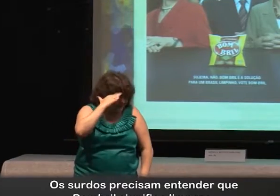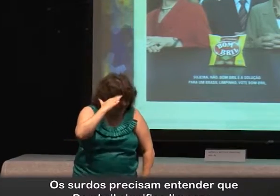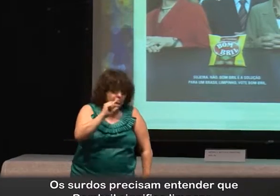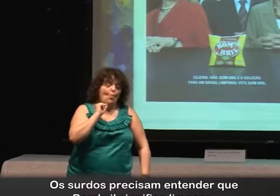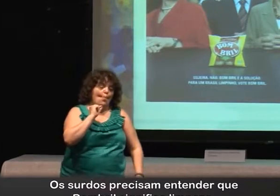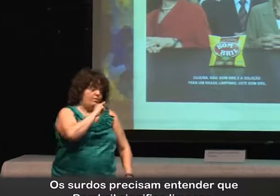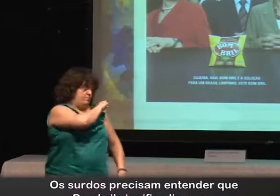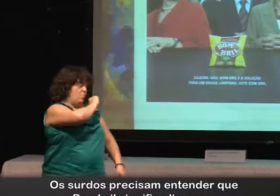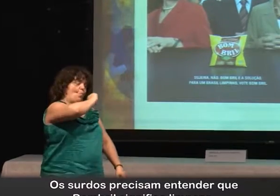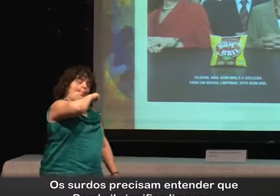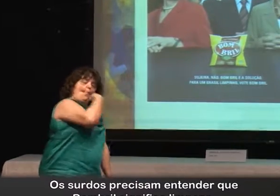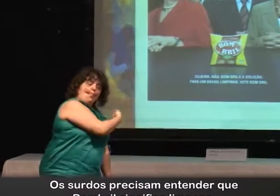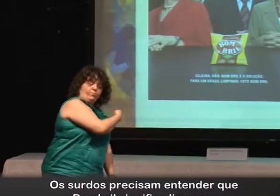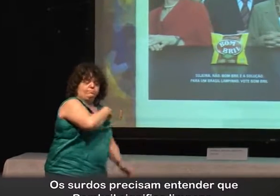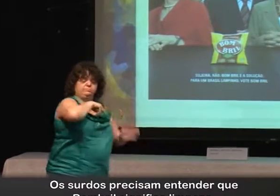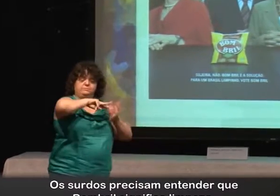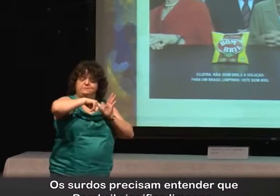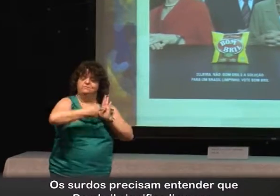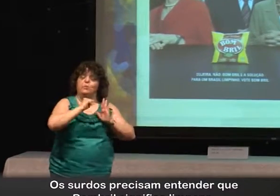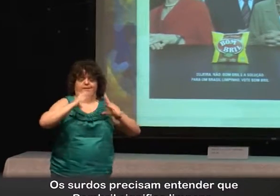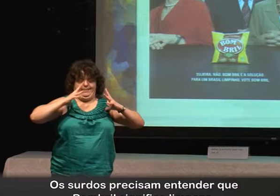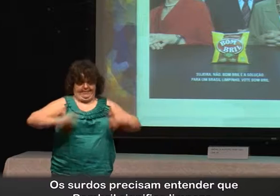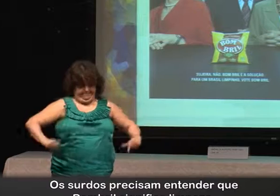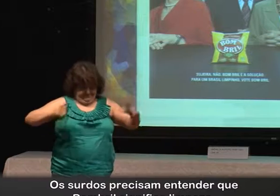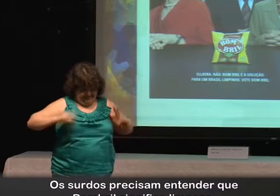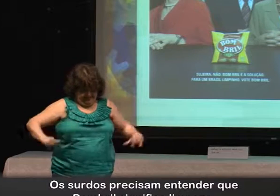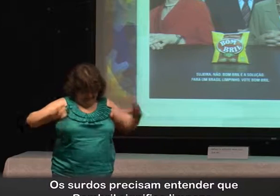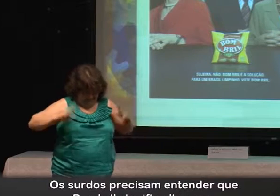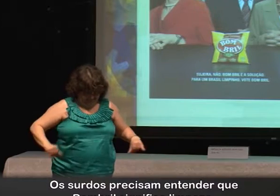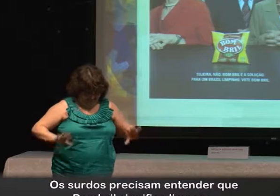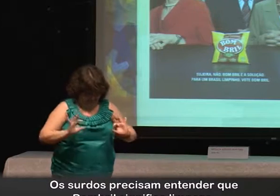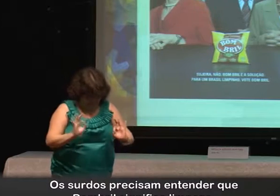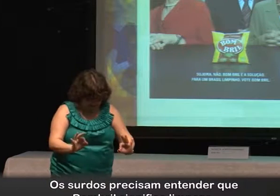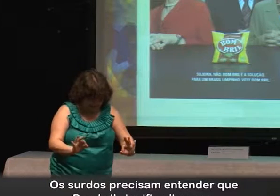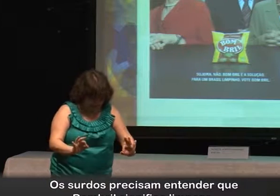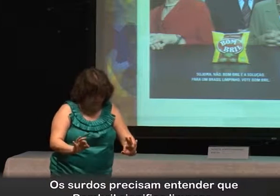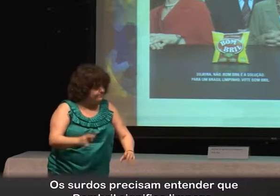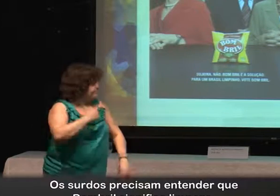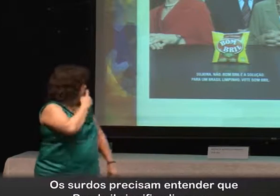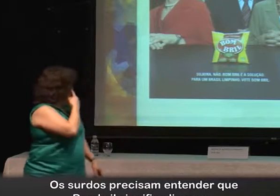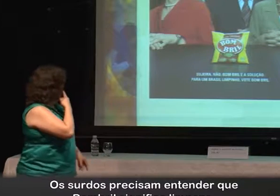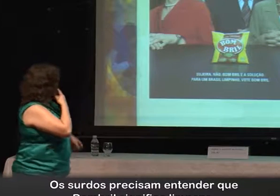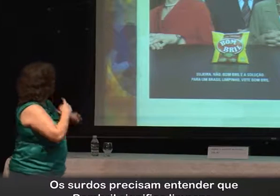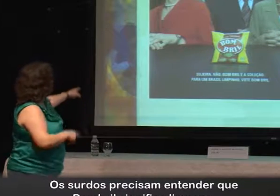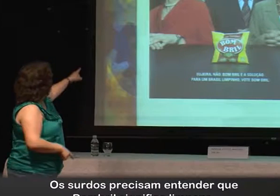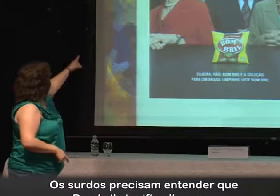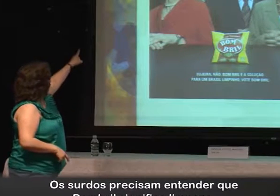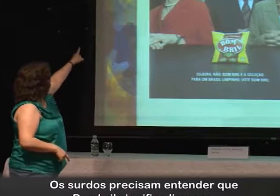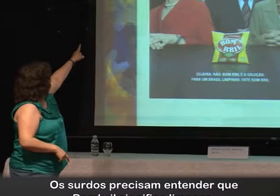Os surdos precisam entender que o bombril significa limpeza.